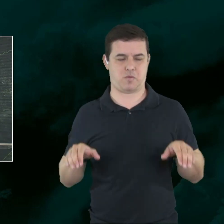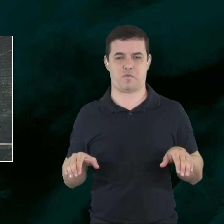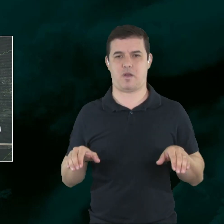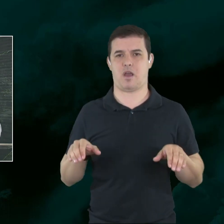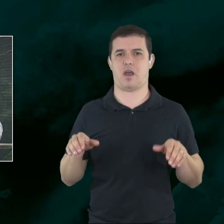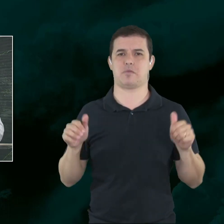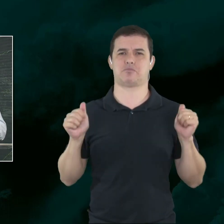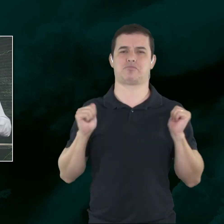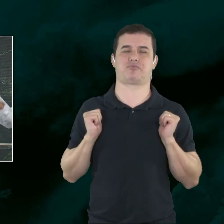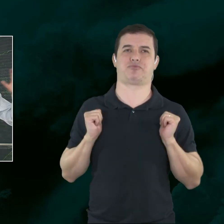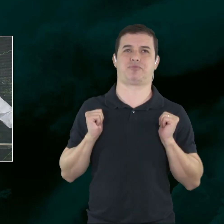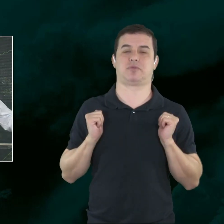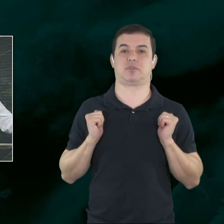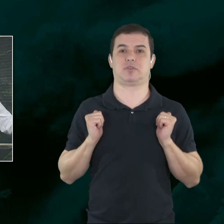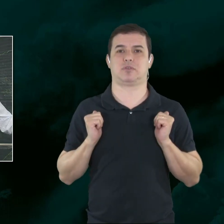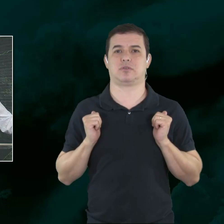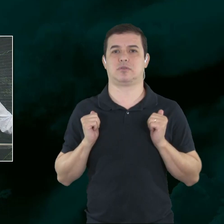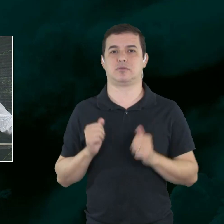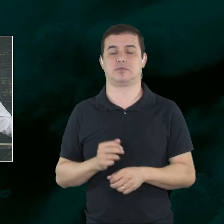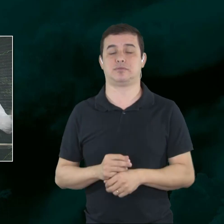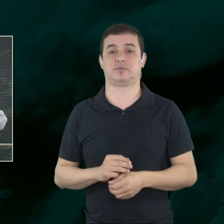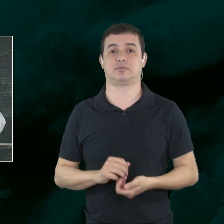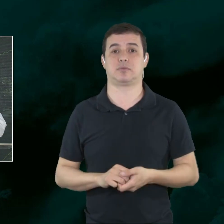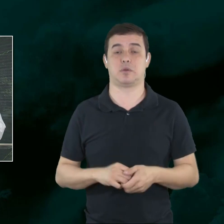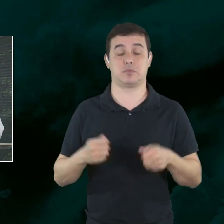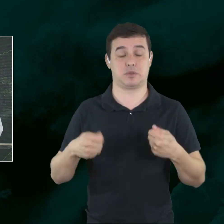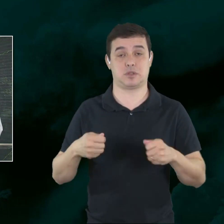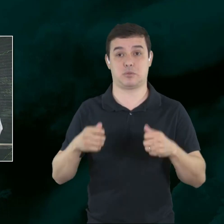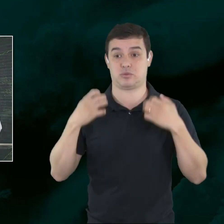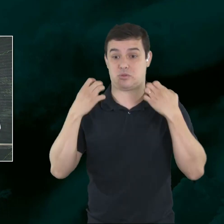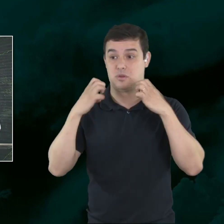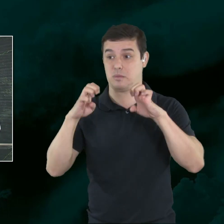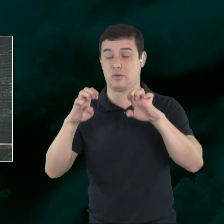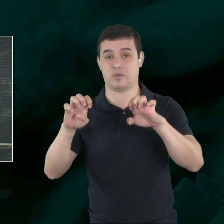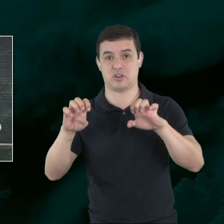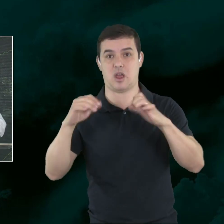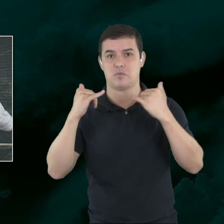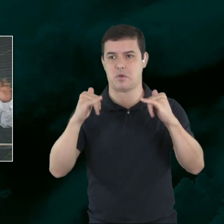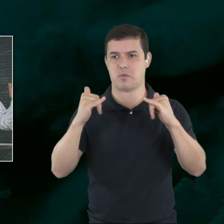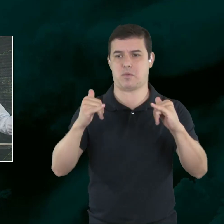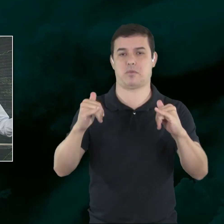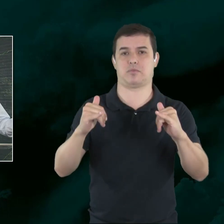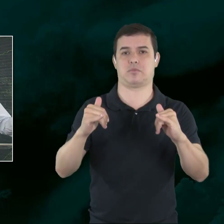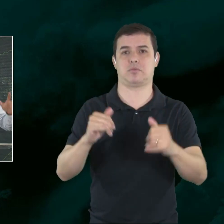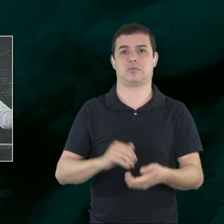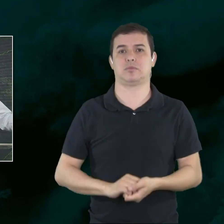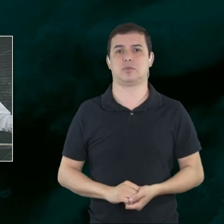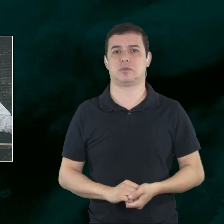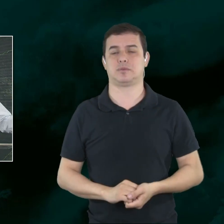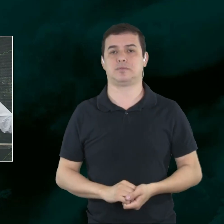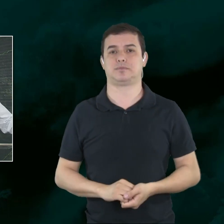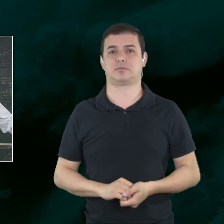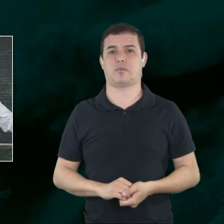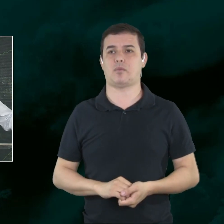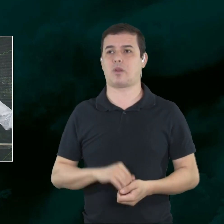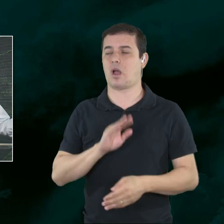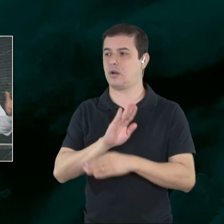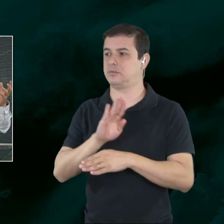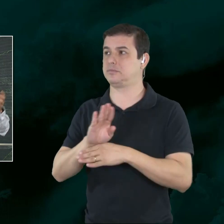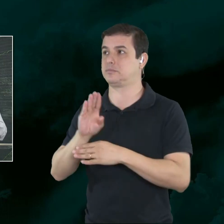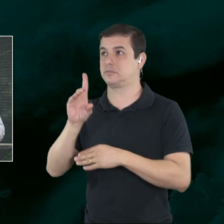sair rapidamente, salvar o maior número de pessoas possível. Aqueles cristãos que são superficiais,